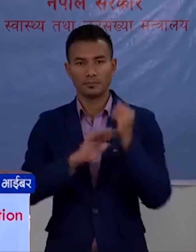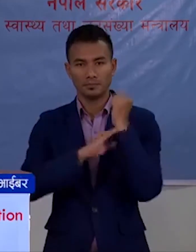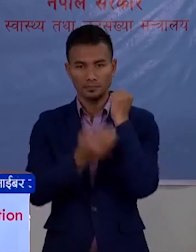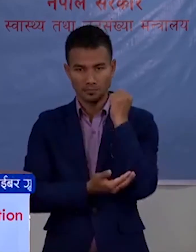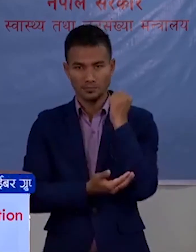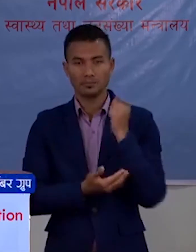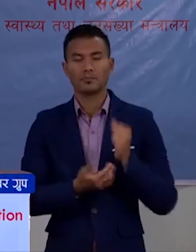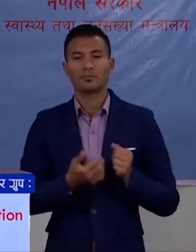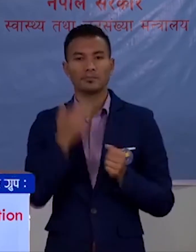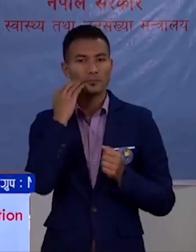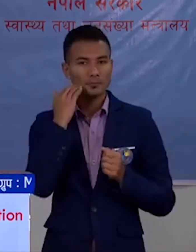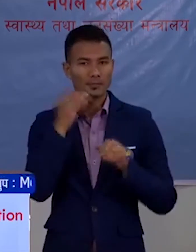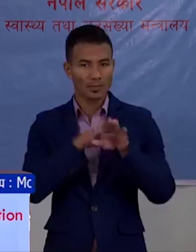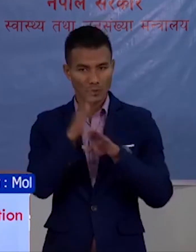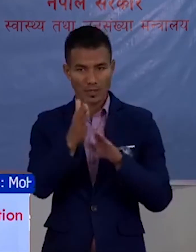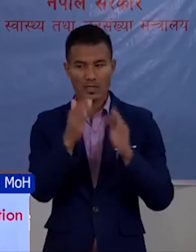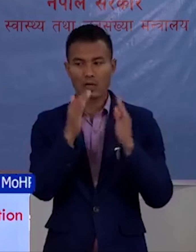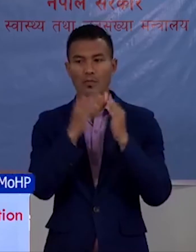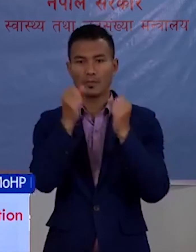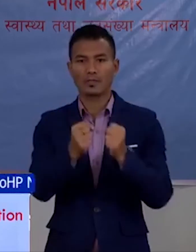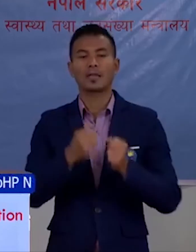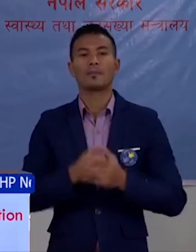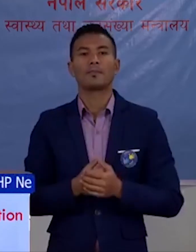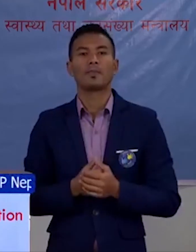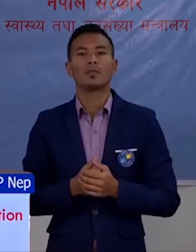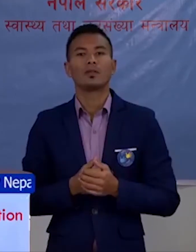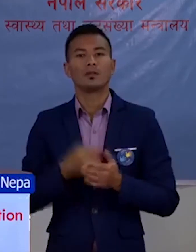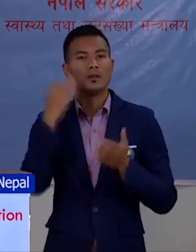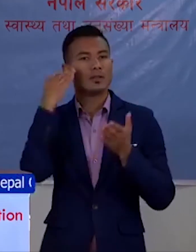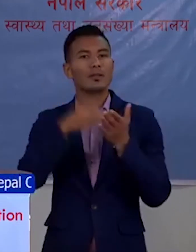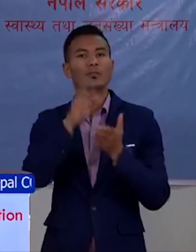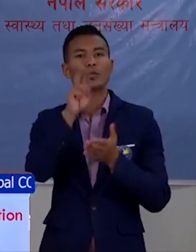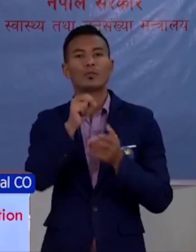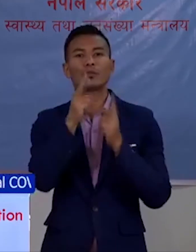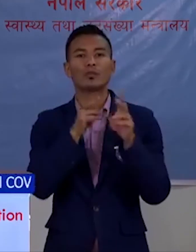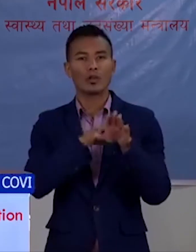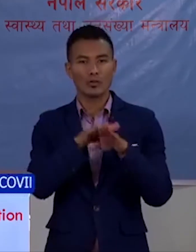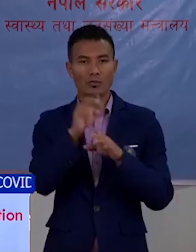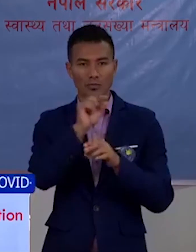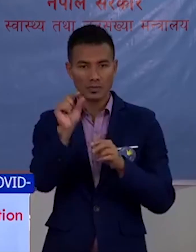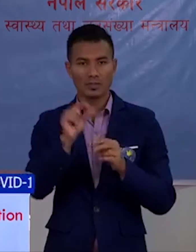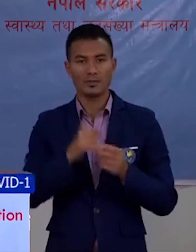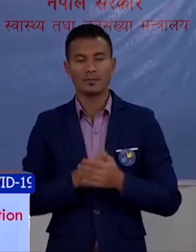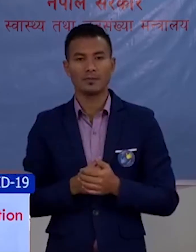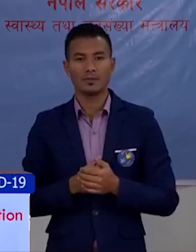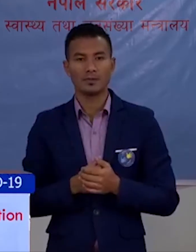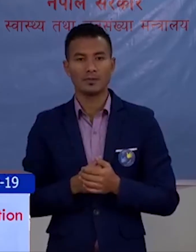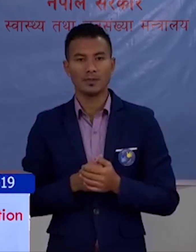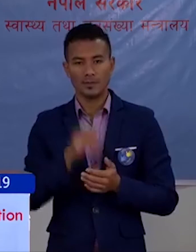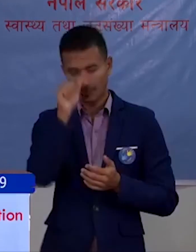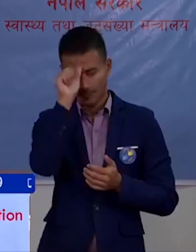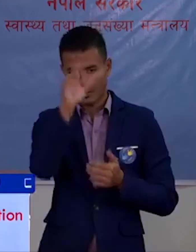गर्भवती महिलाहरूले घरमा बस्दा ध्यान पुर्याउनु पर्ने कुराहरू के छन् भन्न